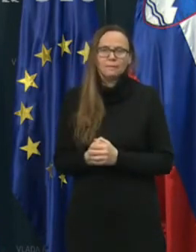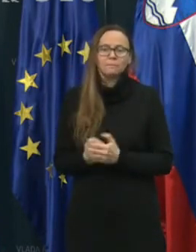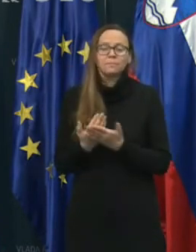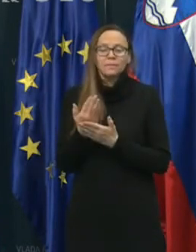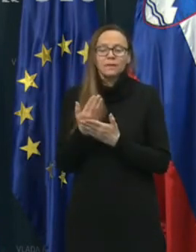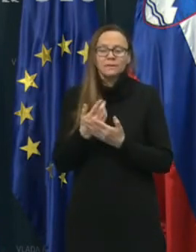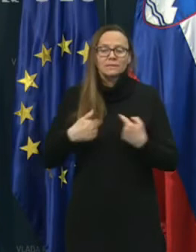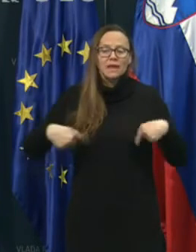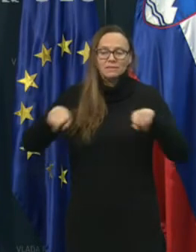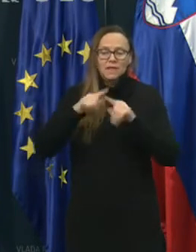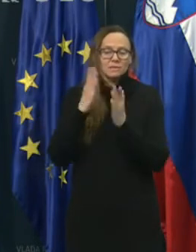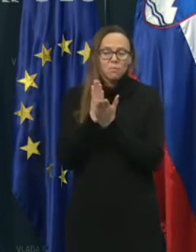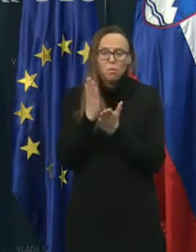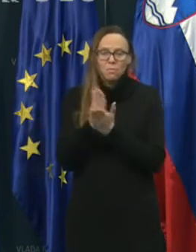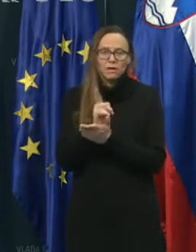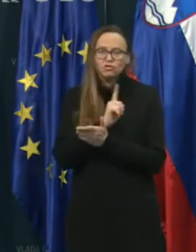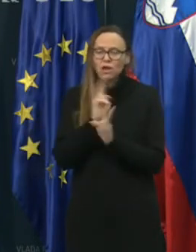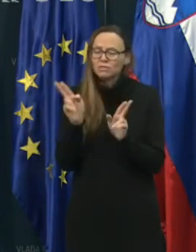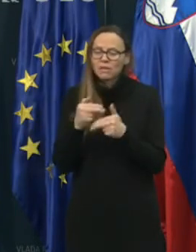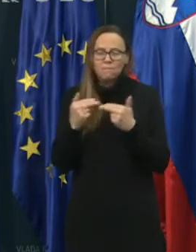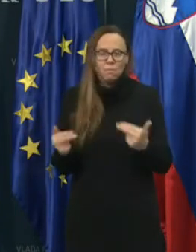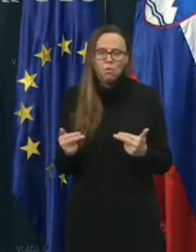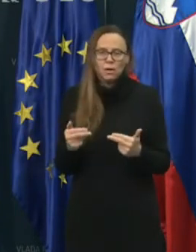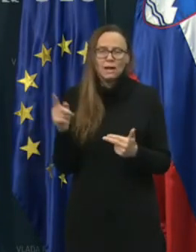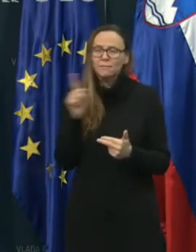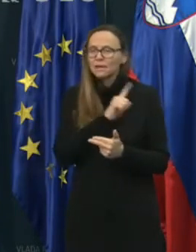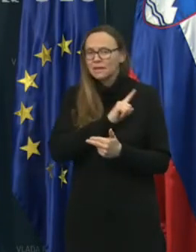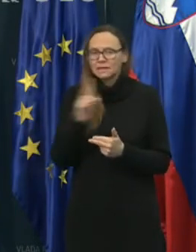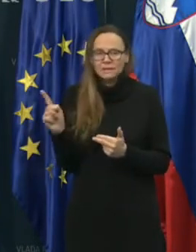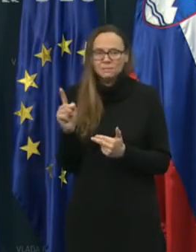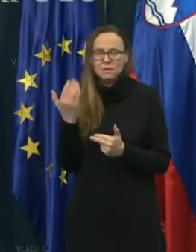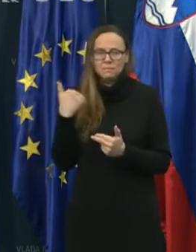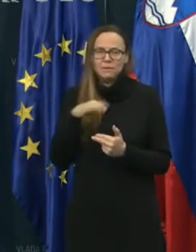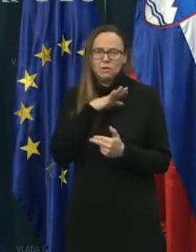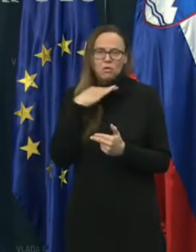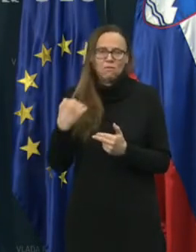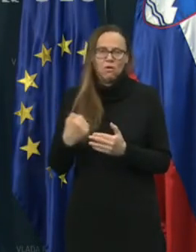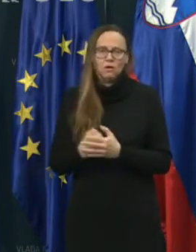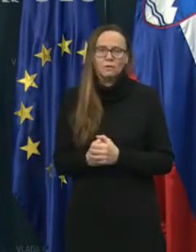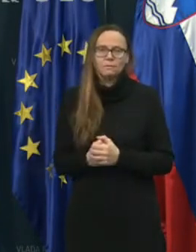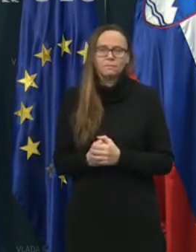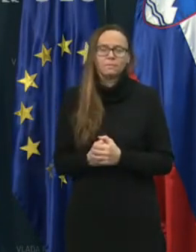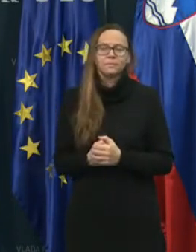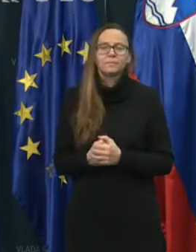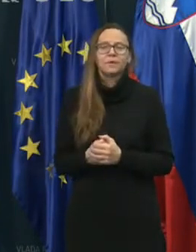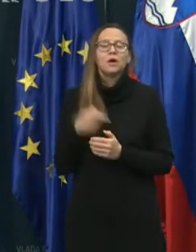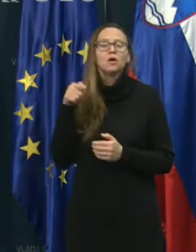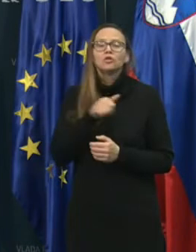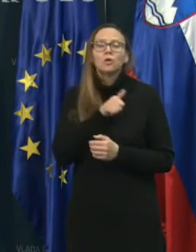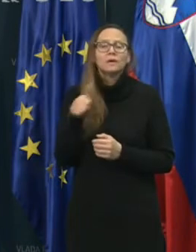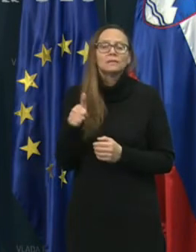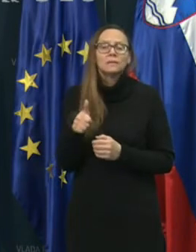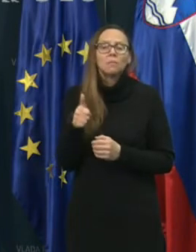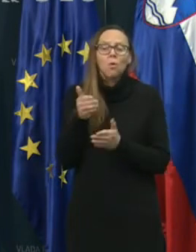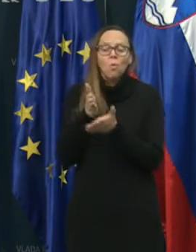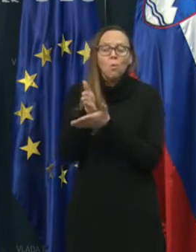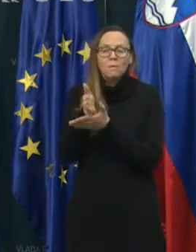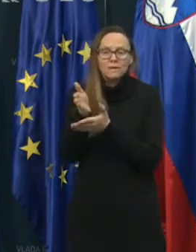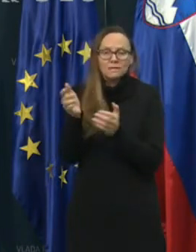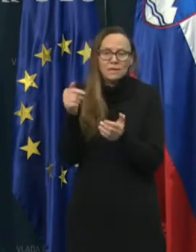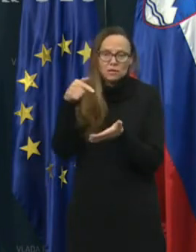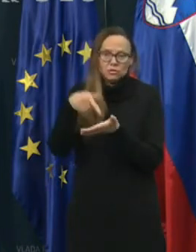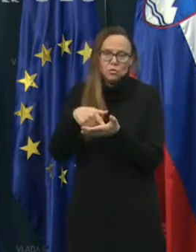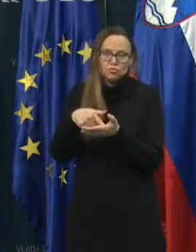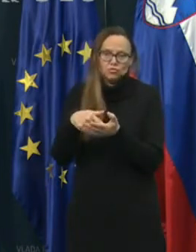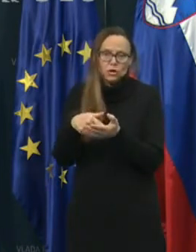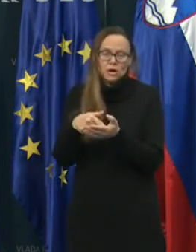nas povprečje ne more in ne sme biti dovolj. To je samo vmesna točka.